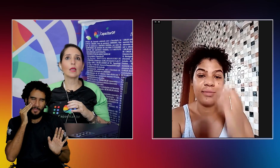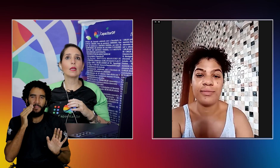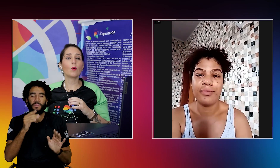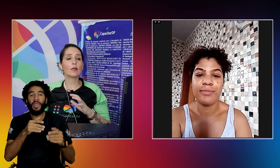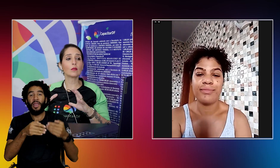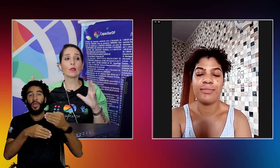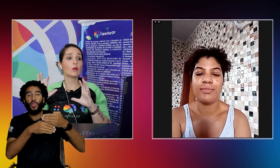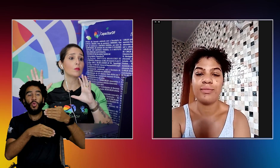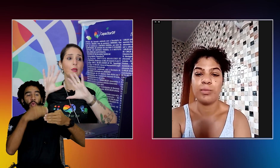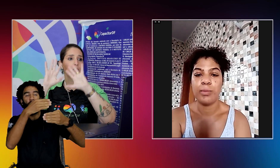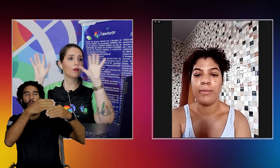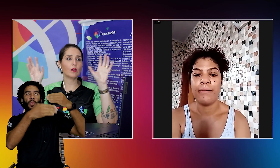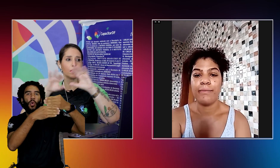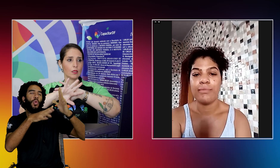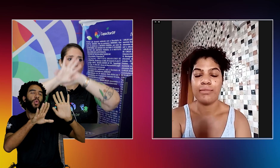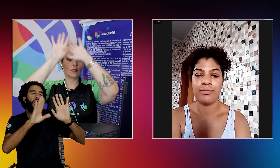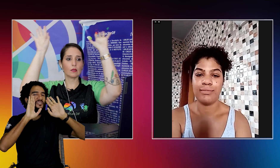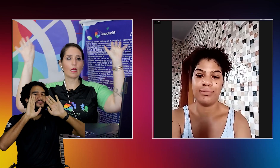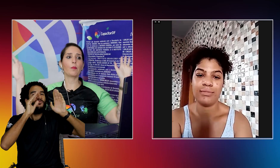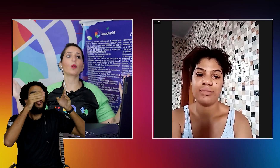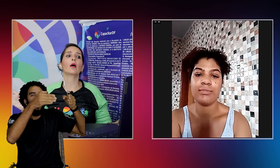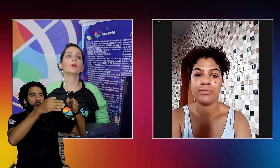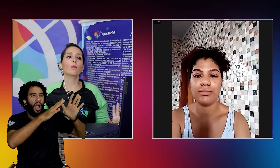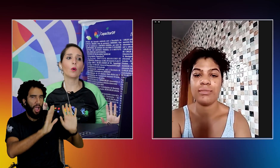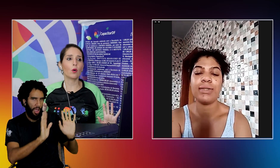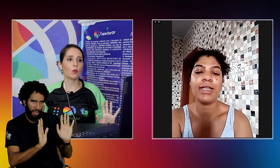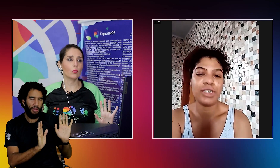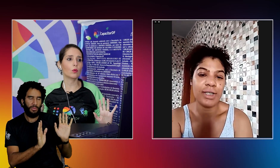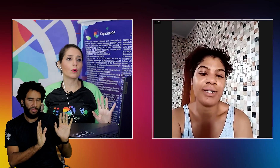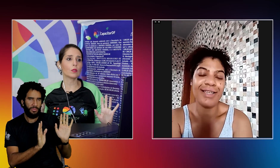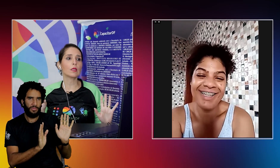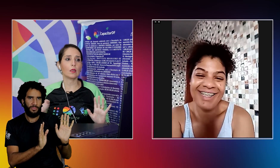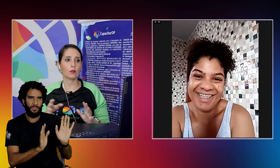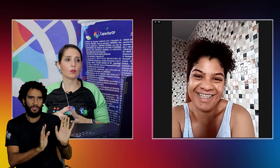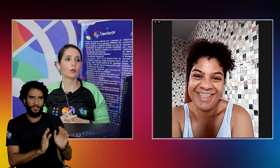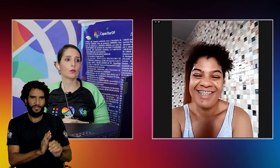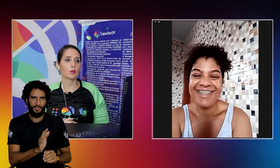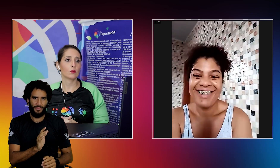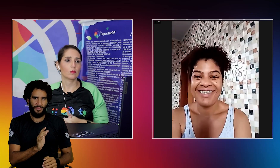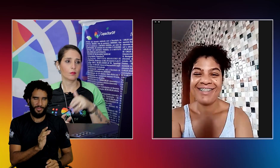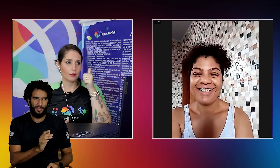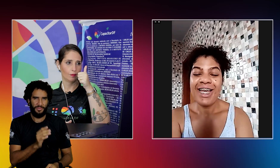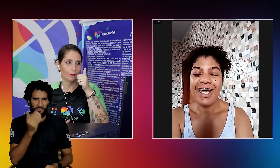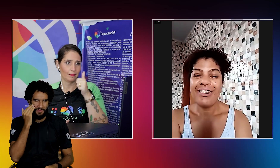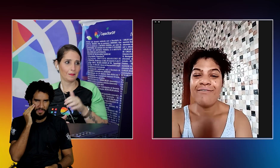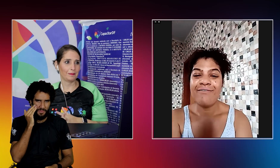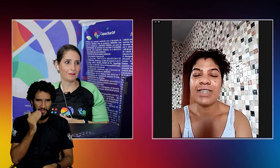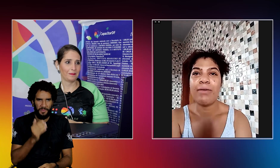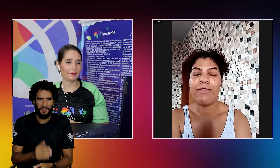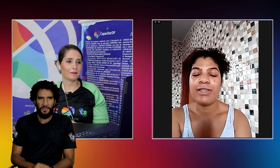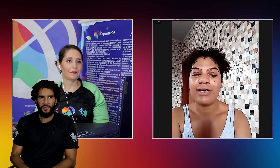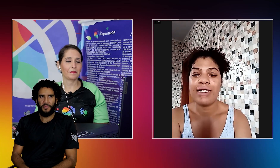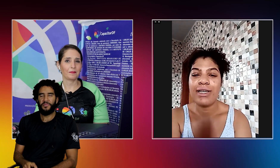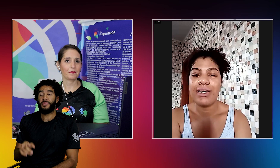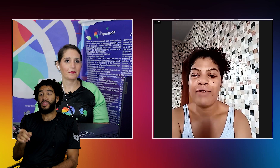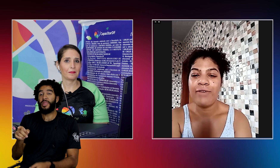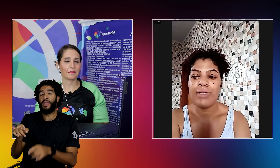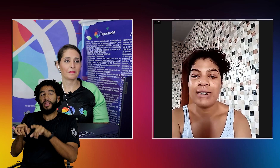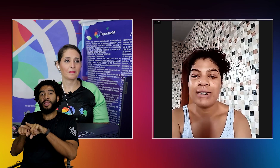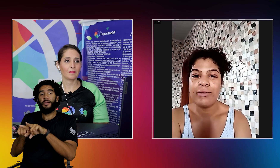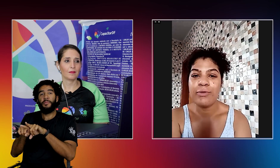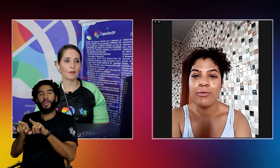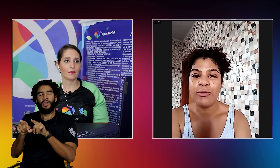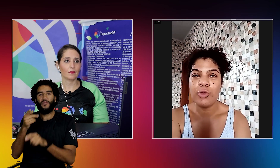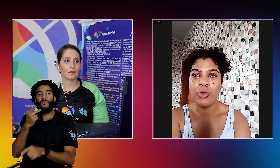muro seria uma situação específica, assim, extrapolando um pouco Entendi. o conceito. E você também fez o